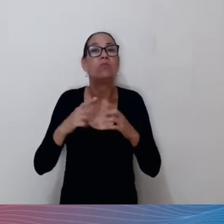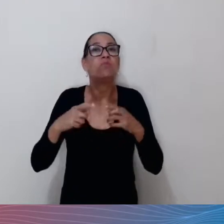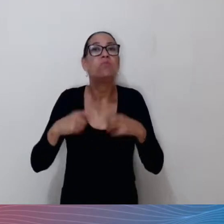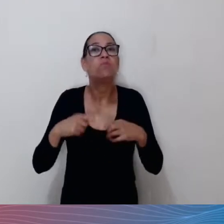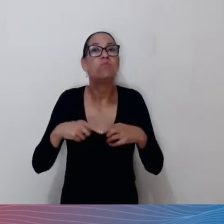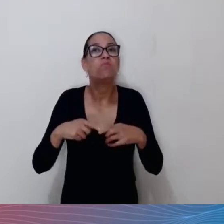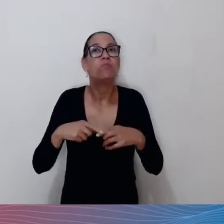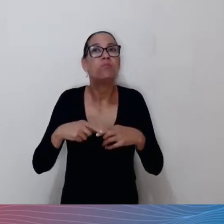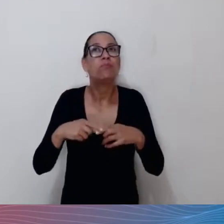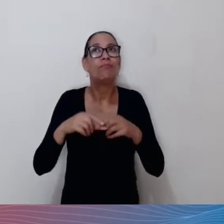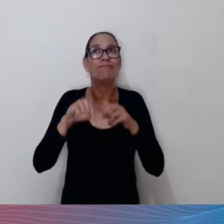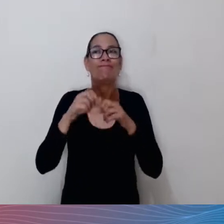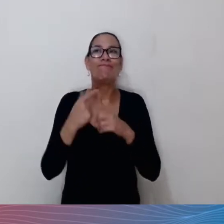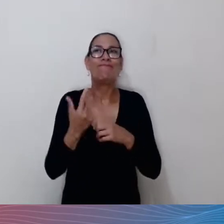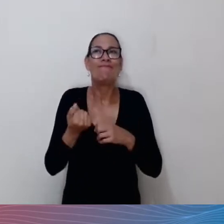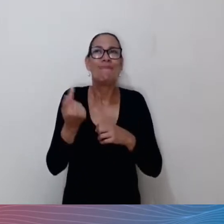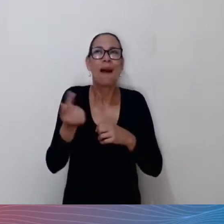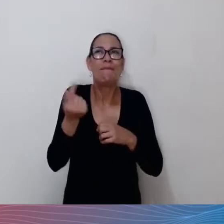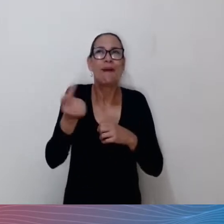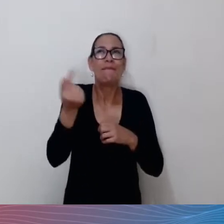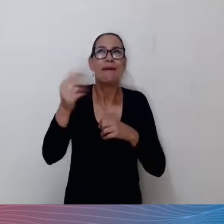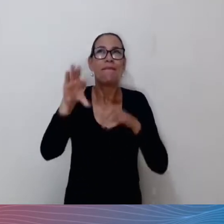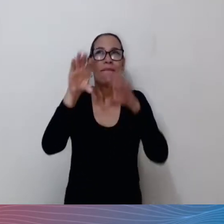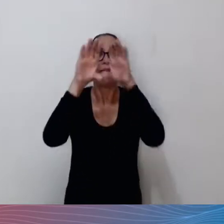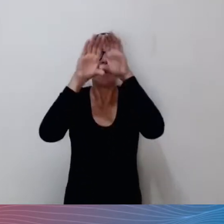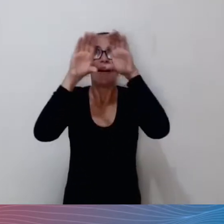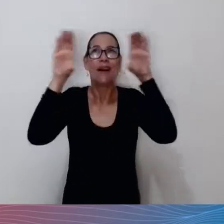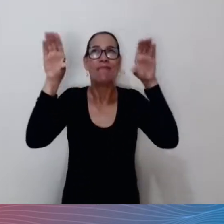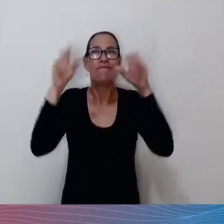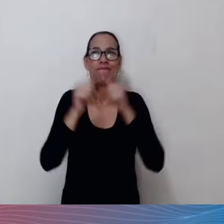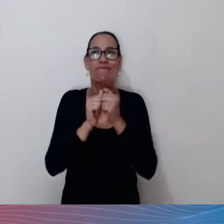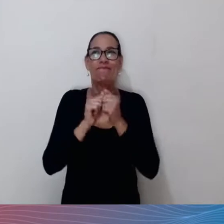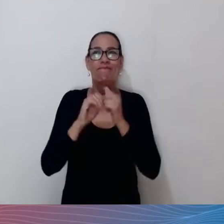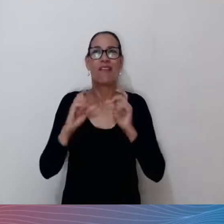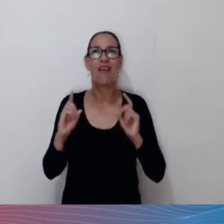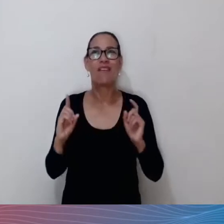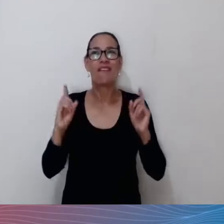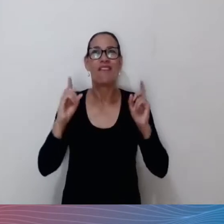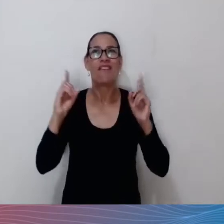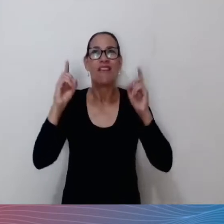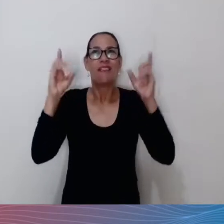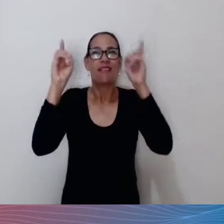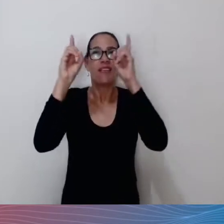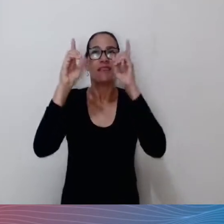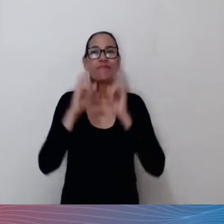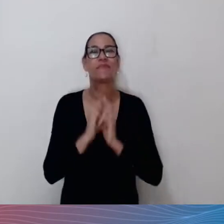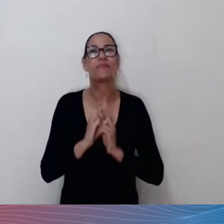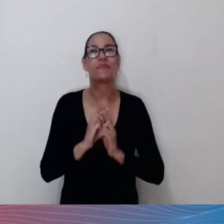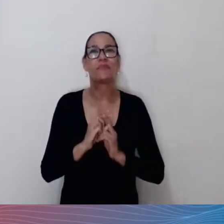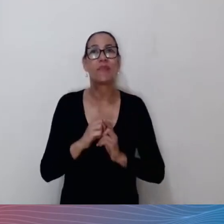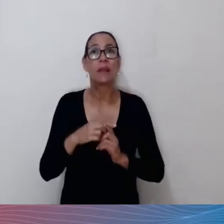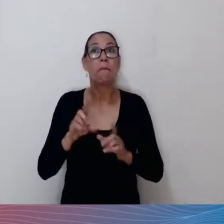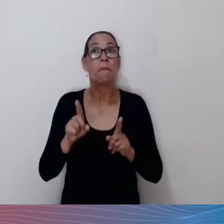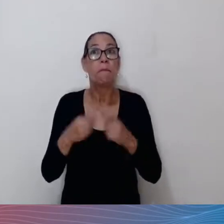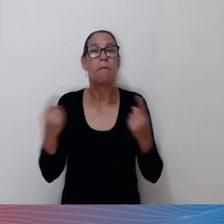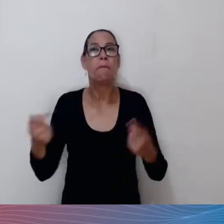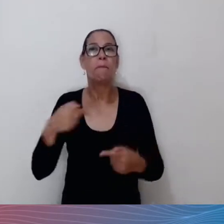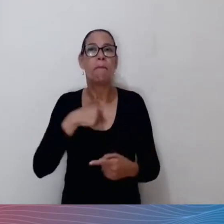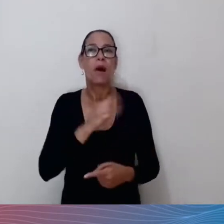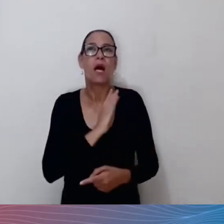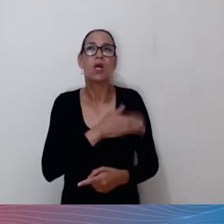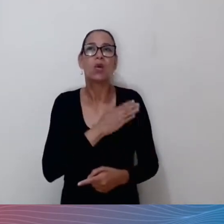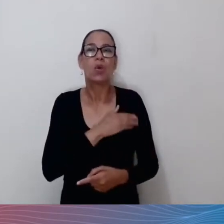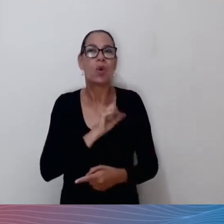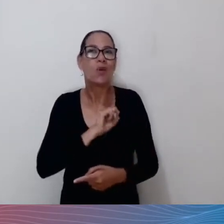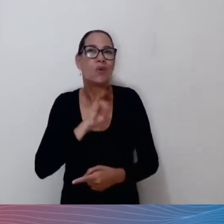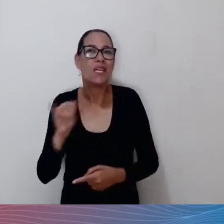mesmo tempo Ele está no coração dos contritos, dos abatidos de espírito. Ó Senhor